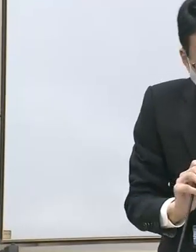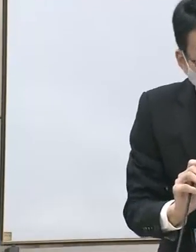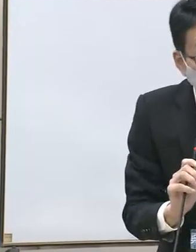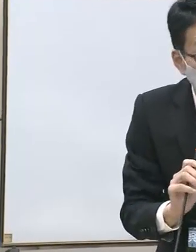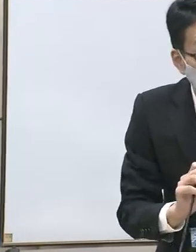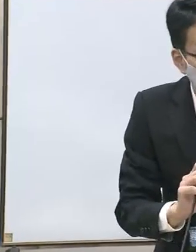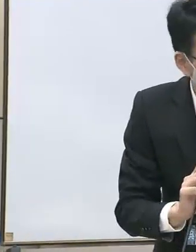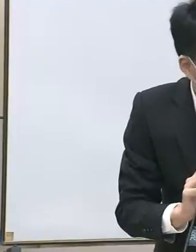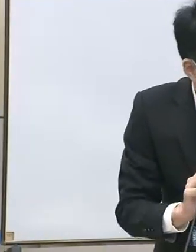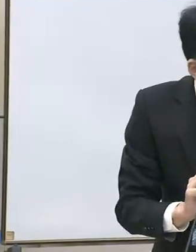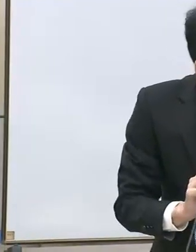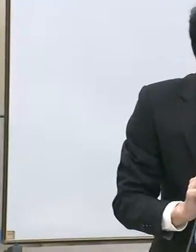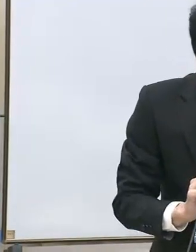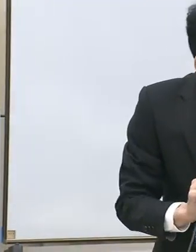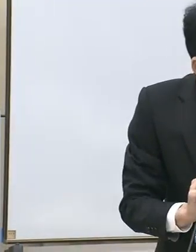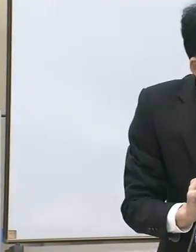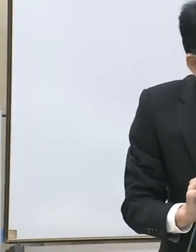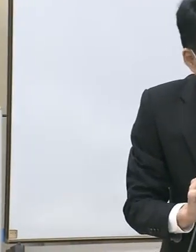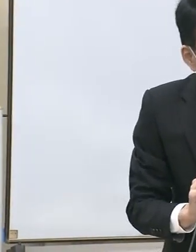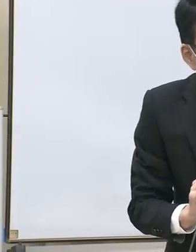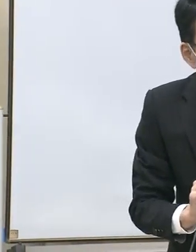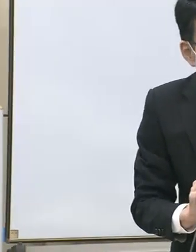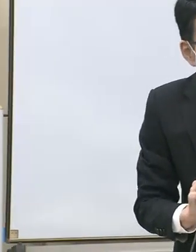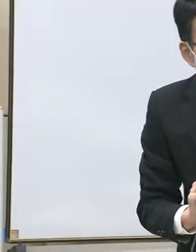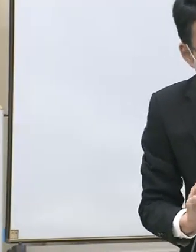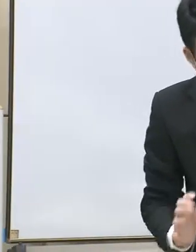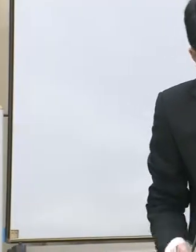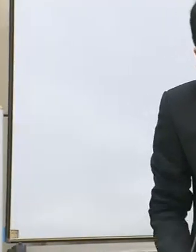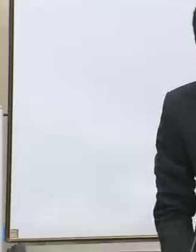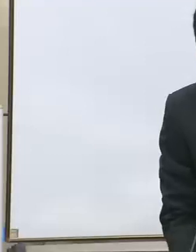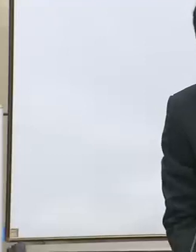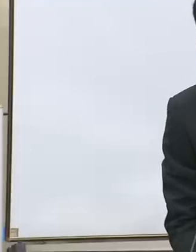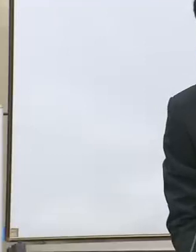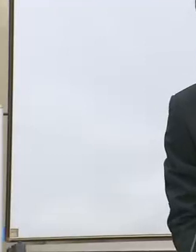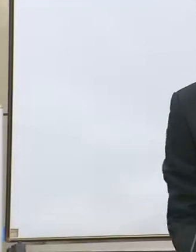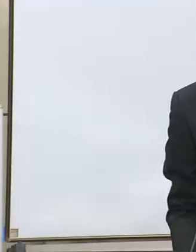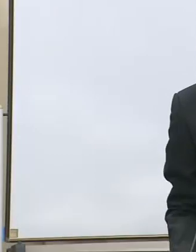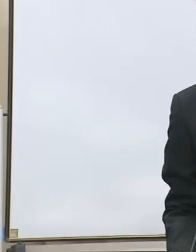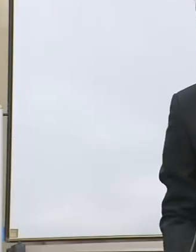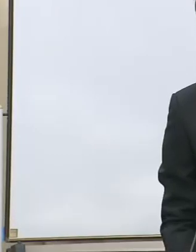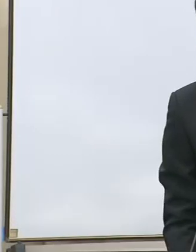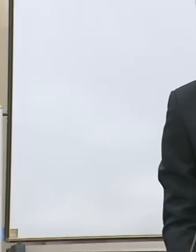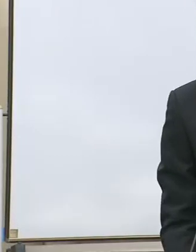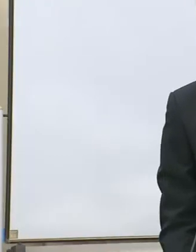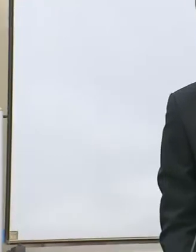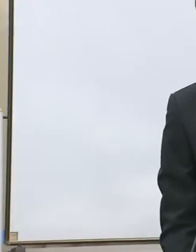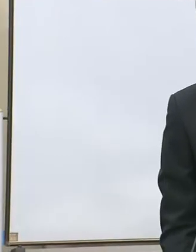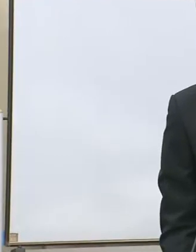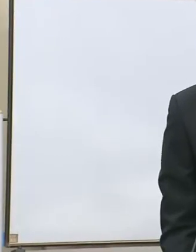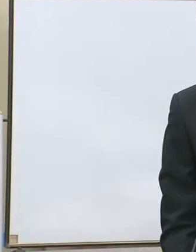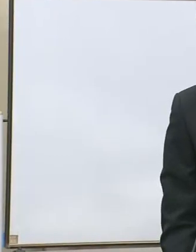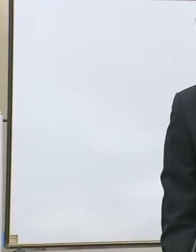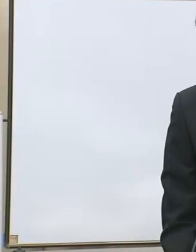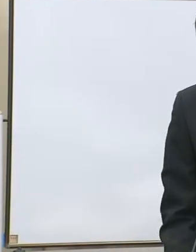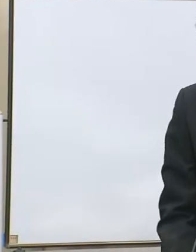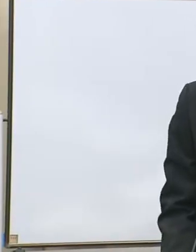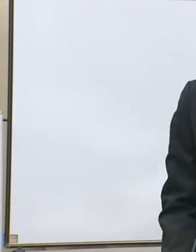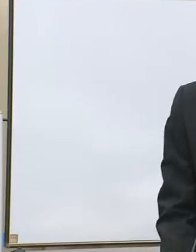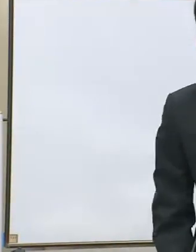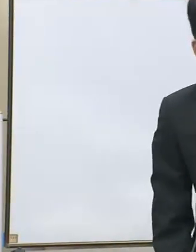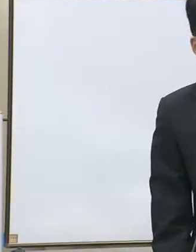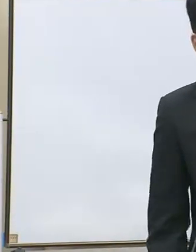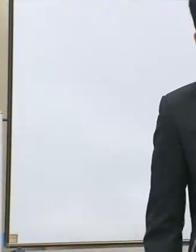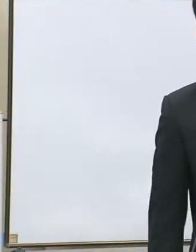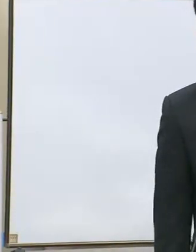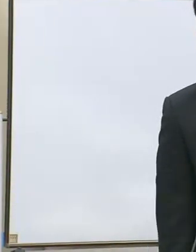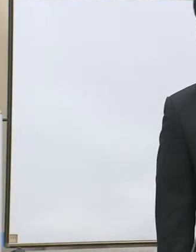か。 1日にですね、1回程度でございますけれども、入院されている方のですね、状況等についてはですね、お聞